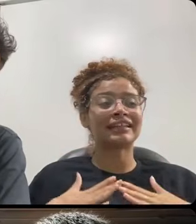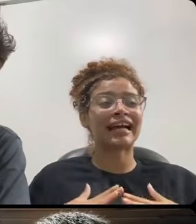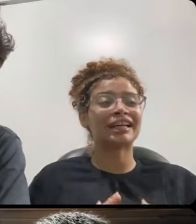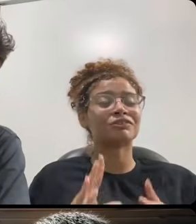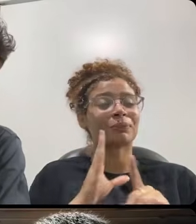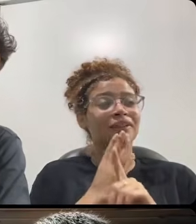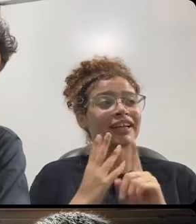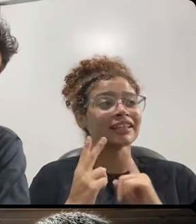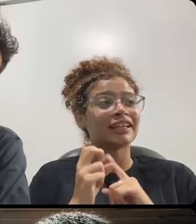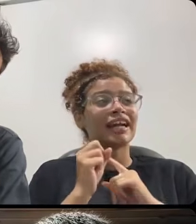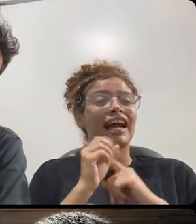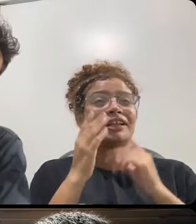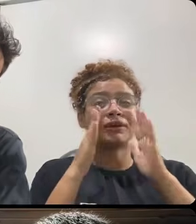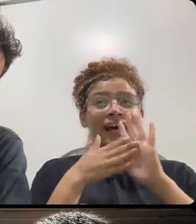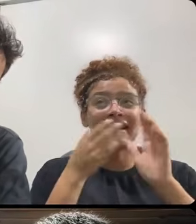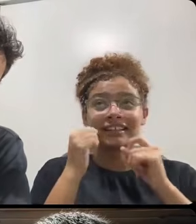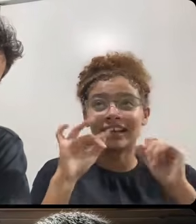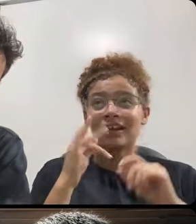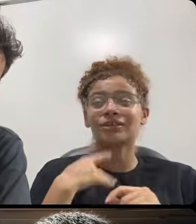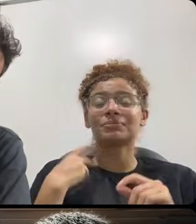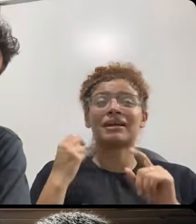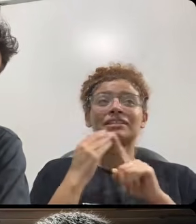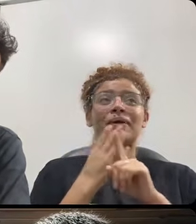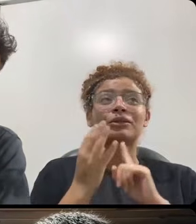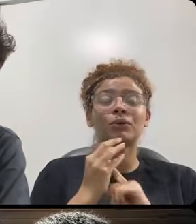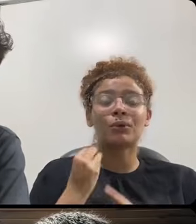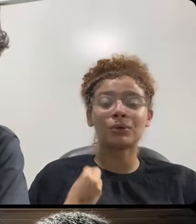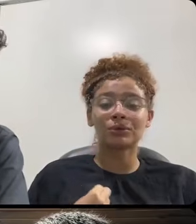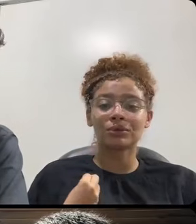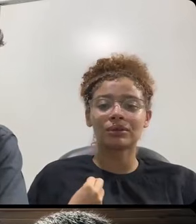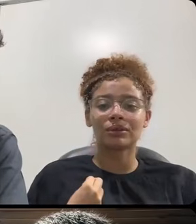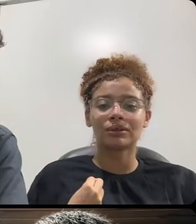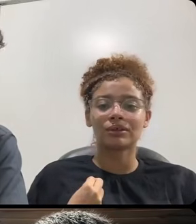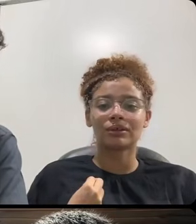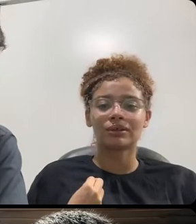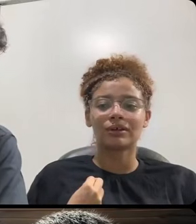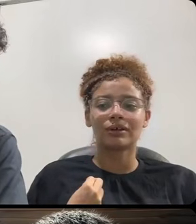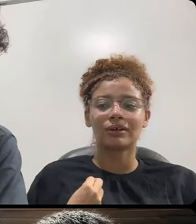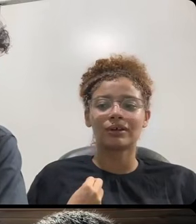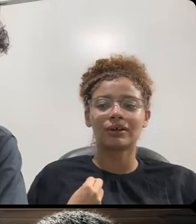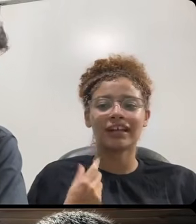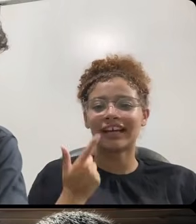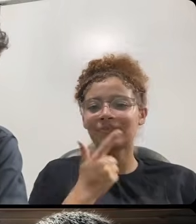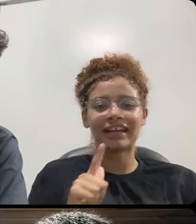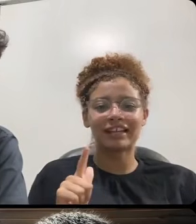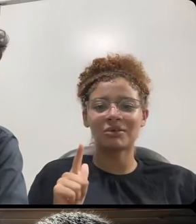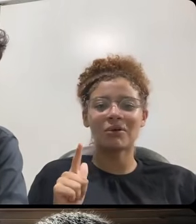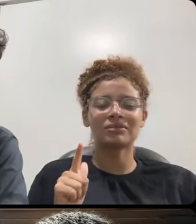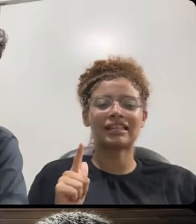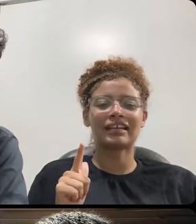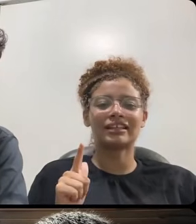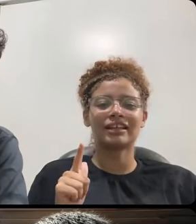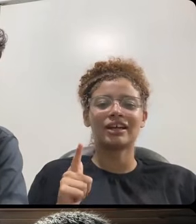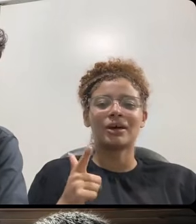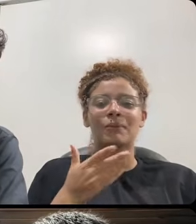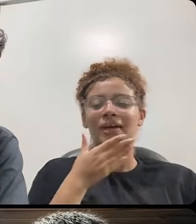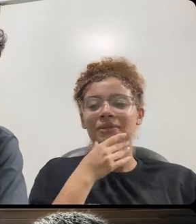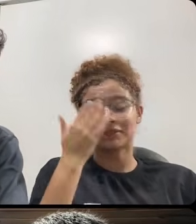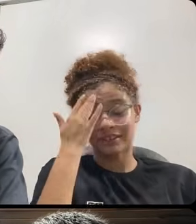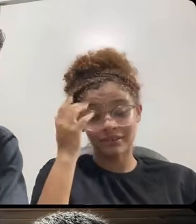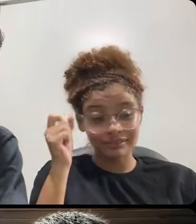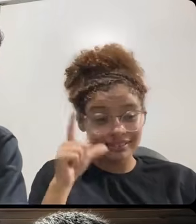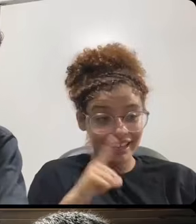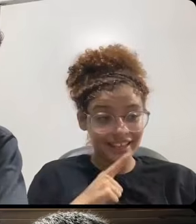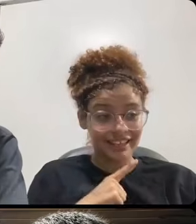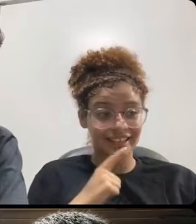ter tranquilidade, vou poder adorar a Deus, participar do culto. E aí ela vê que ela não consegue, porque